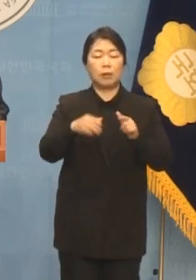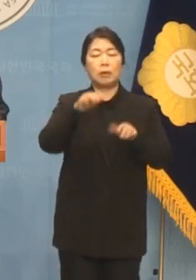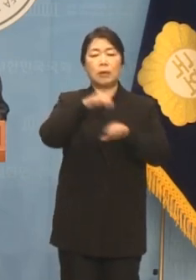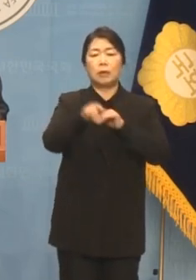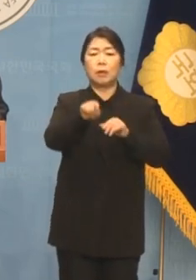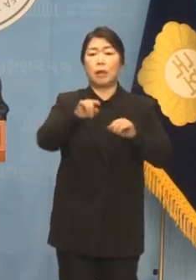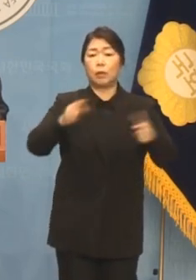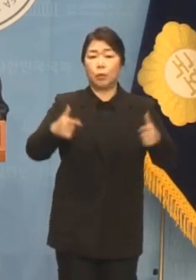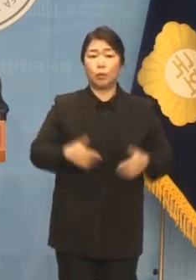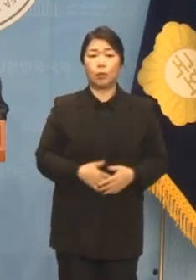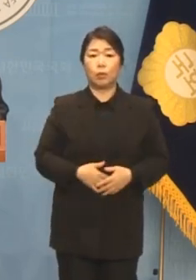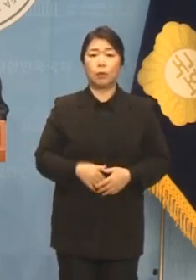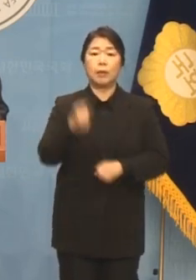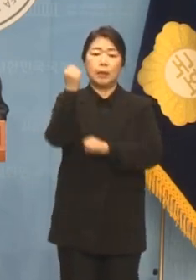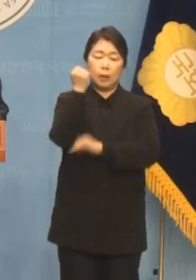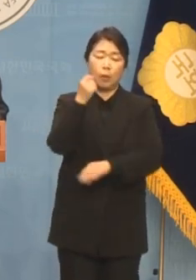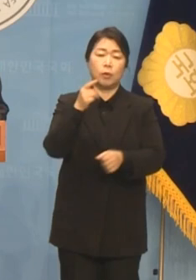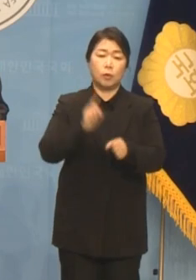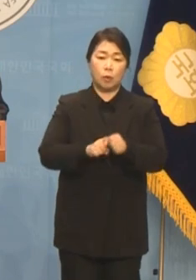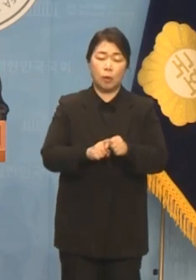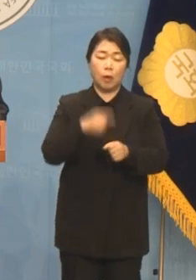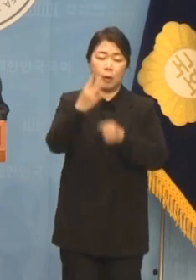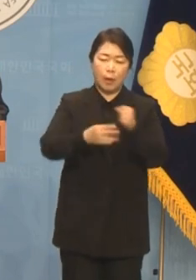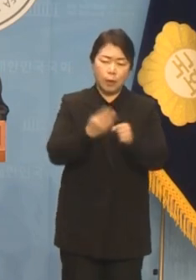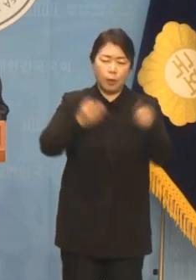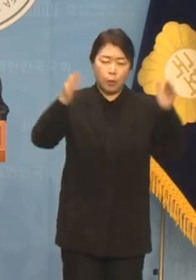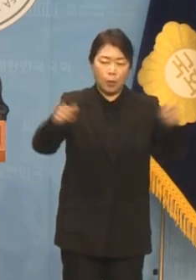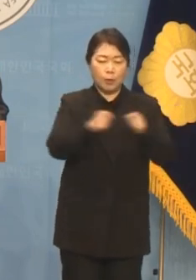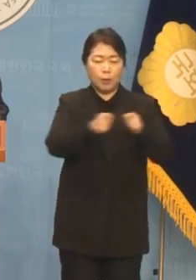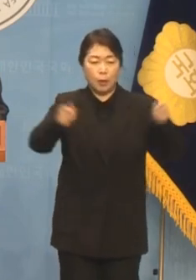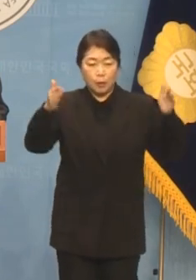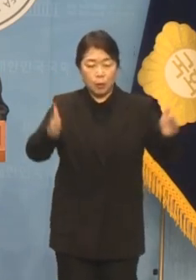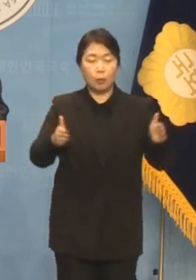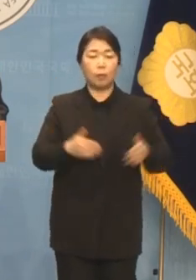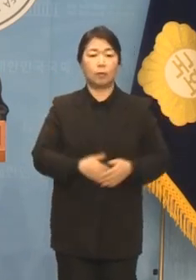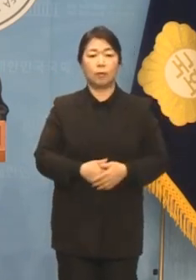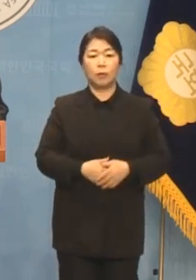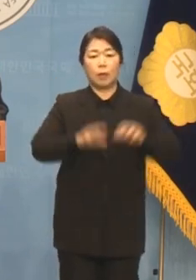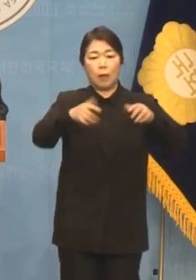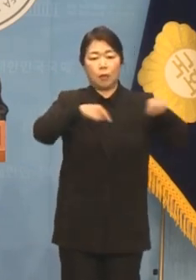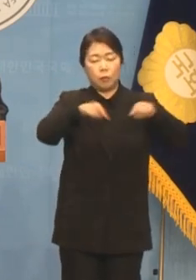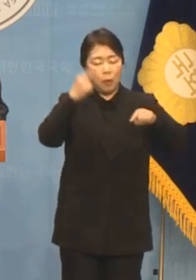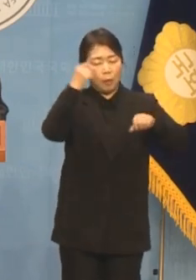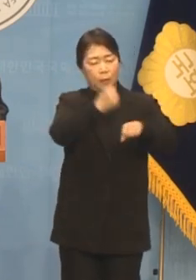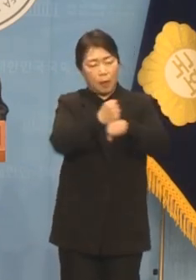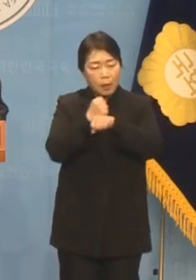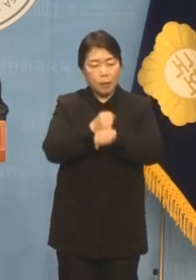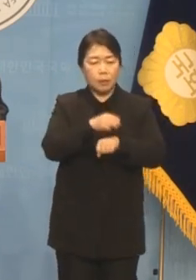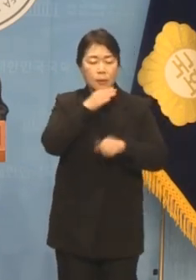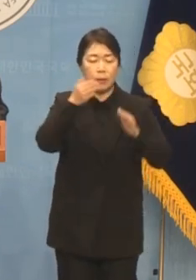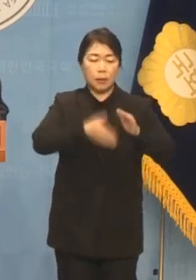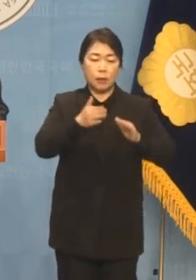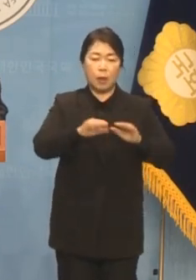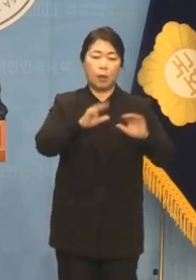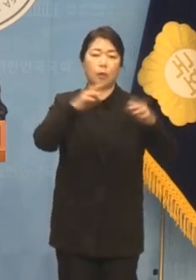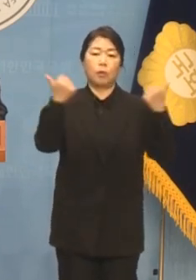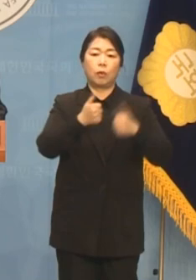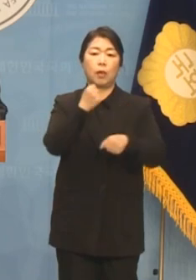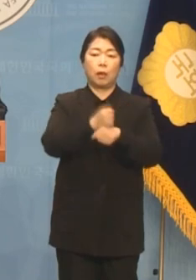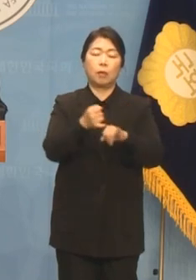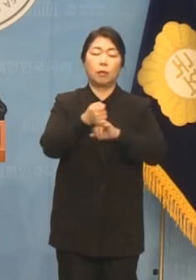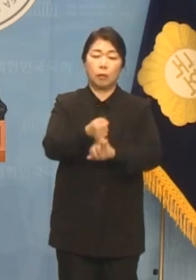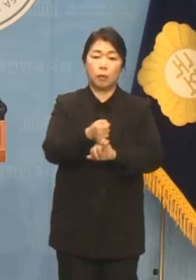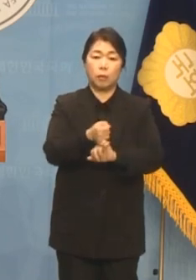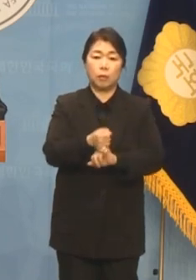아니라 최소 4년 나아가 장기적으로 국가의 운영방안을 지하게 논할 수 있는 장으로 이번